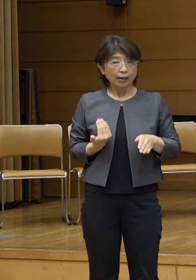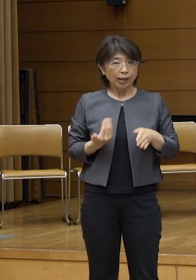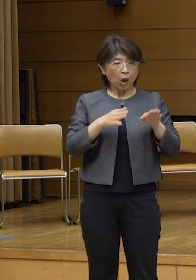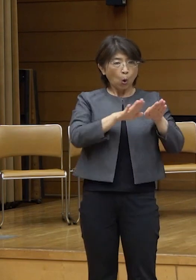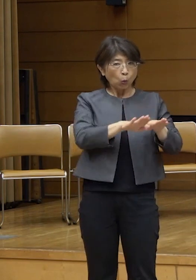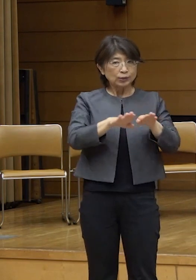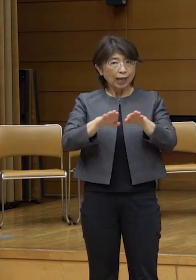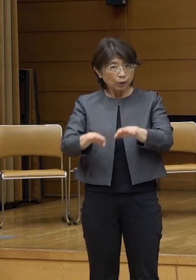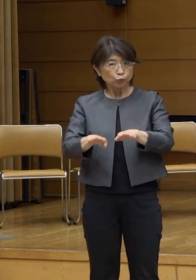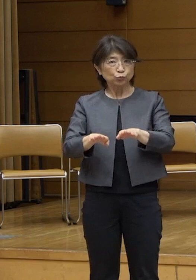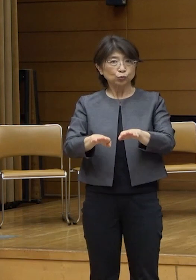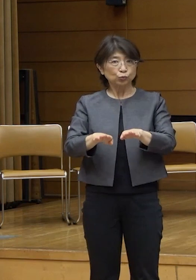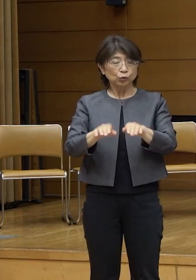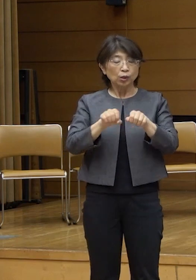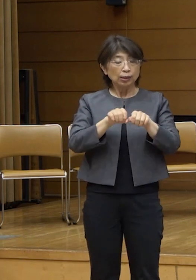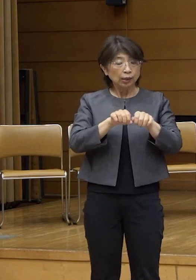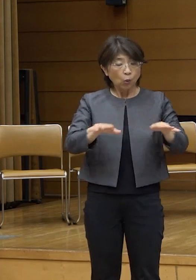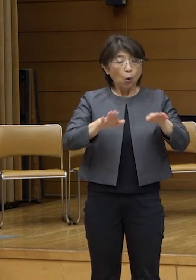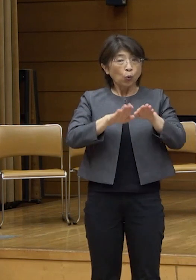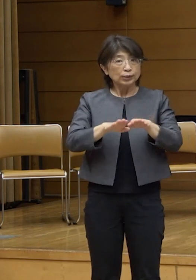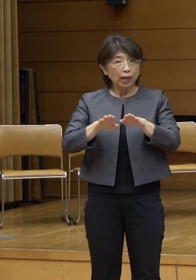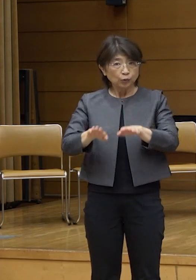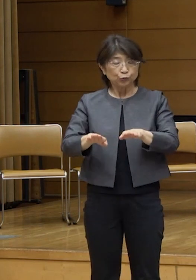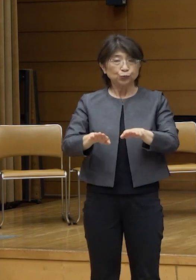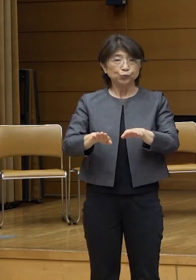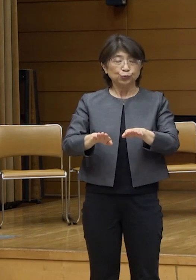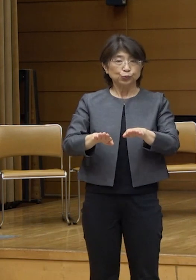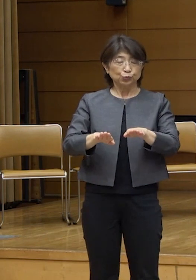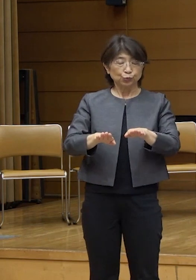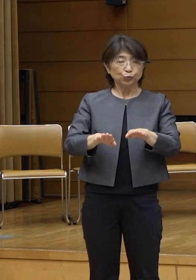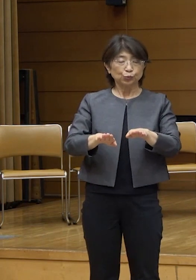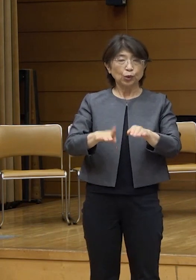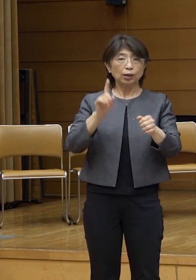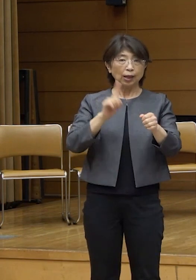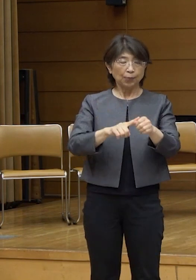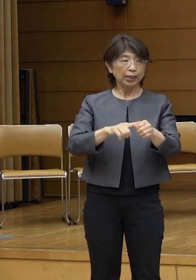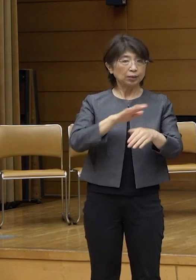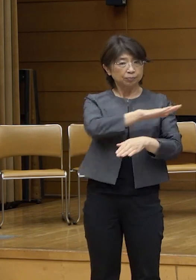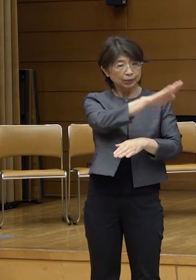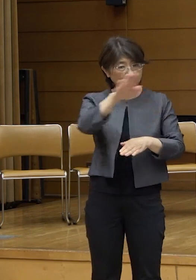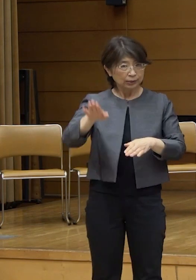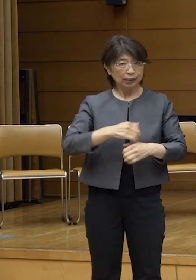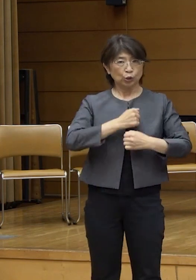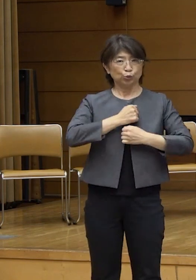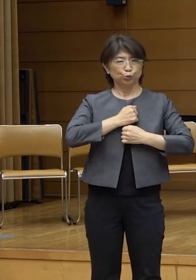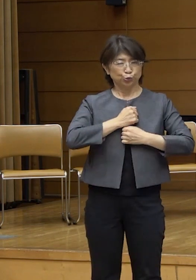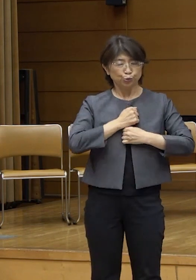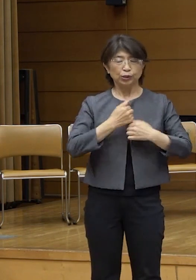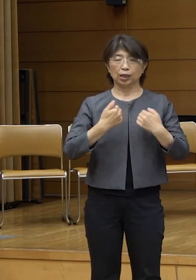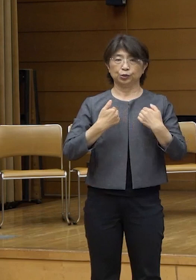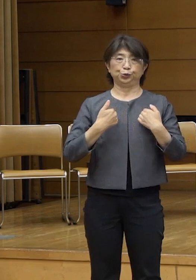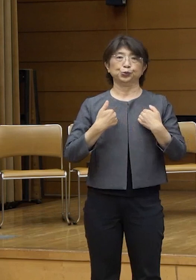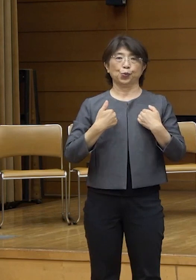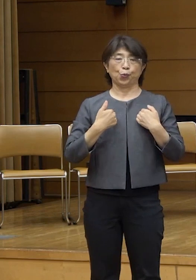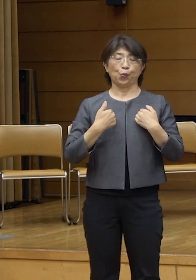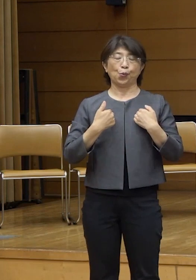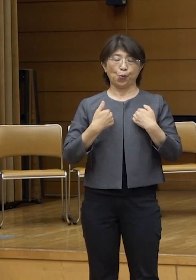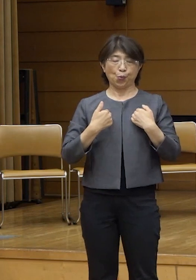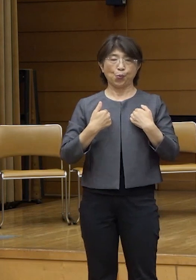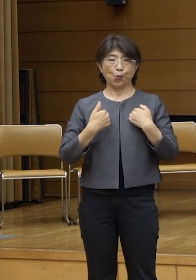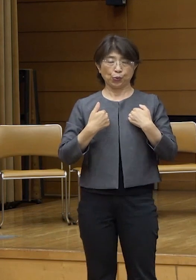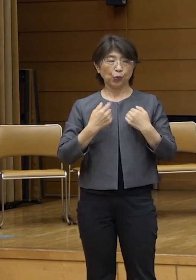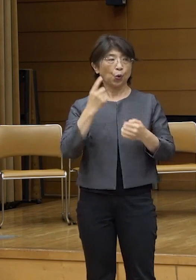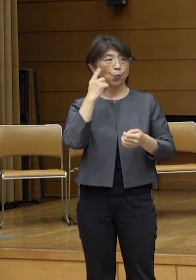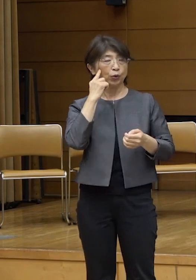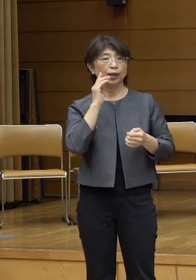というのはやっぱり全く大丈夫ということじゃなくて、一定のやっぱり注意を皆さんにしていただきながら抑えていくというところが今のところだ